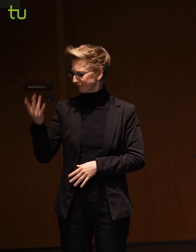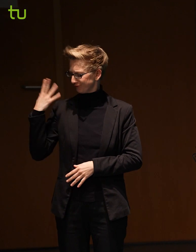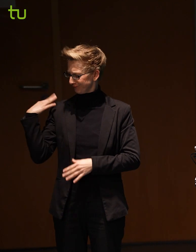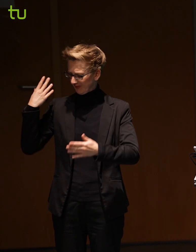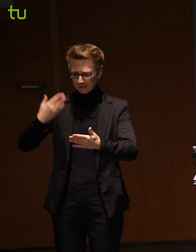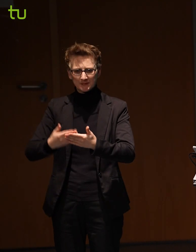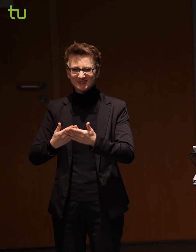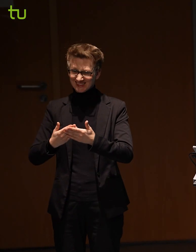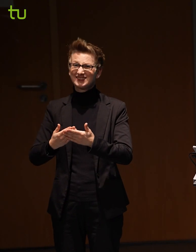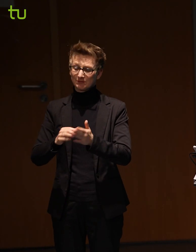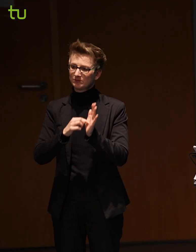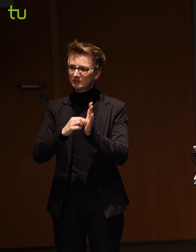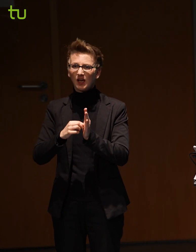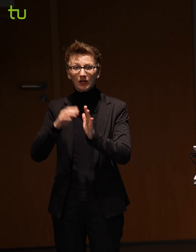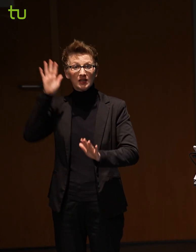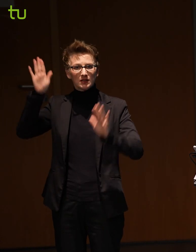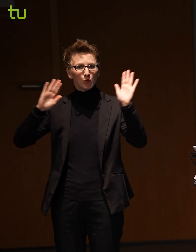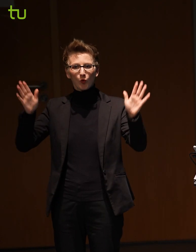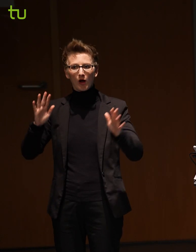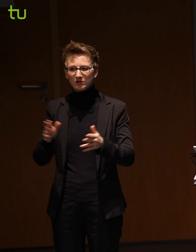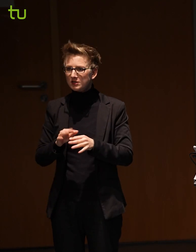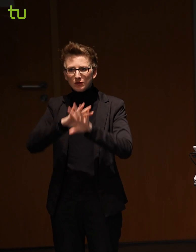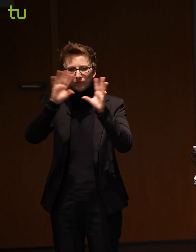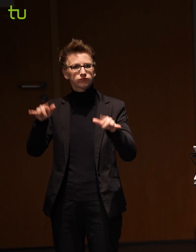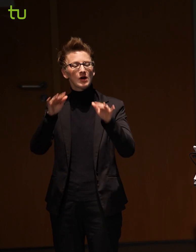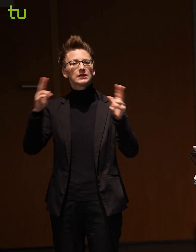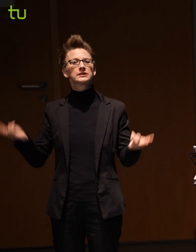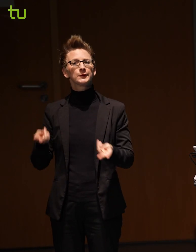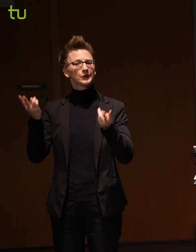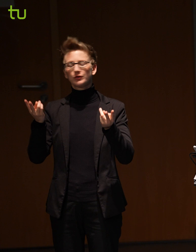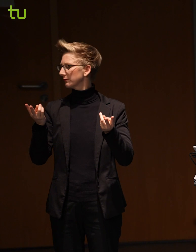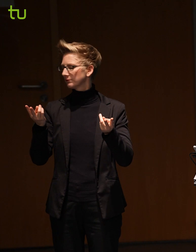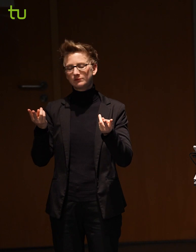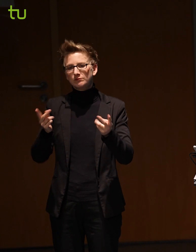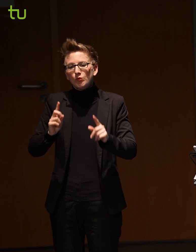nicht auf Dauer geschenkt wurde, sondern dass sie immer wieder neu